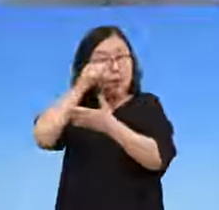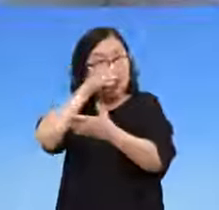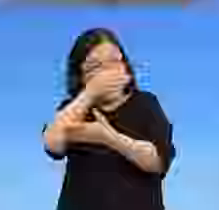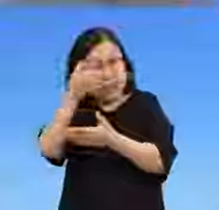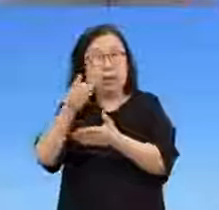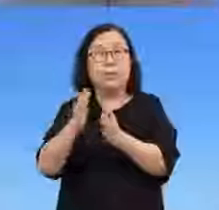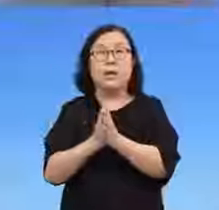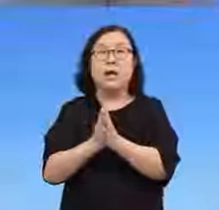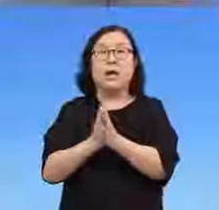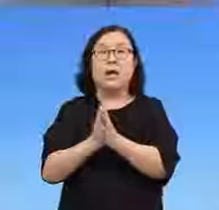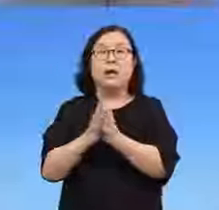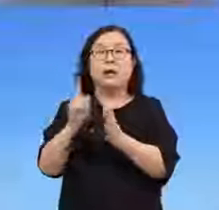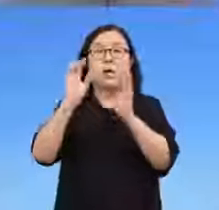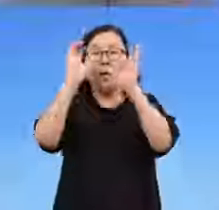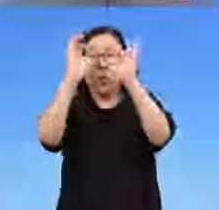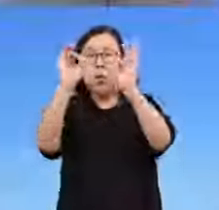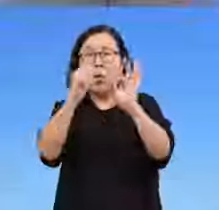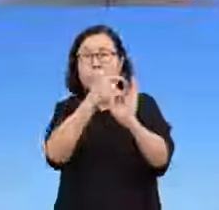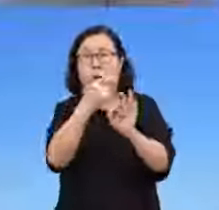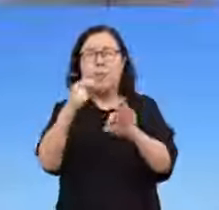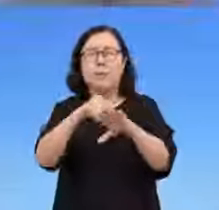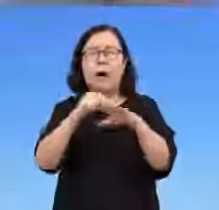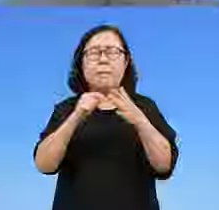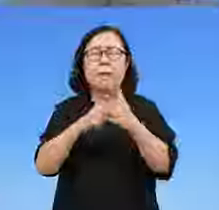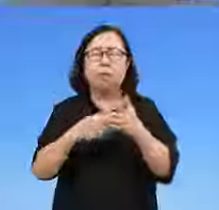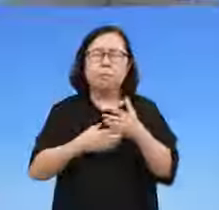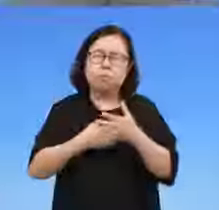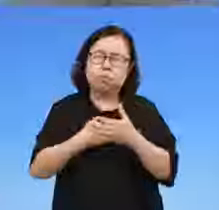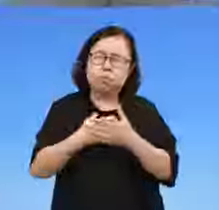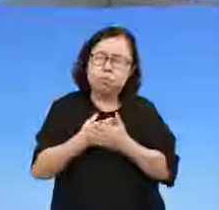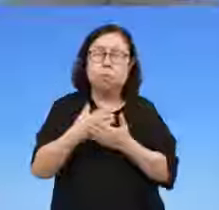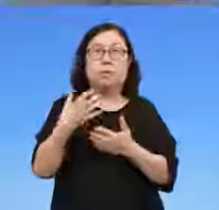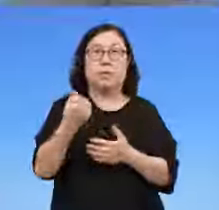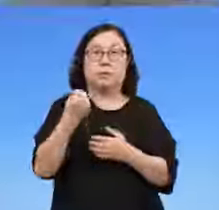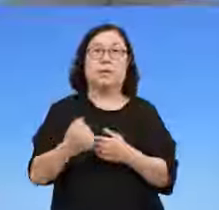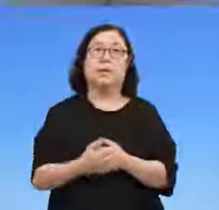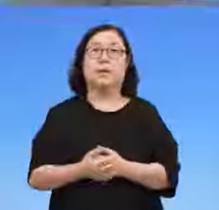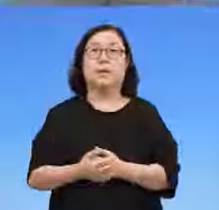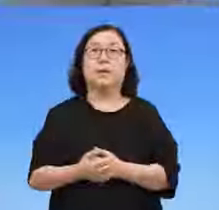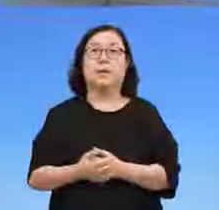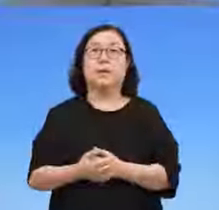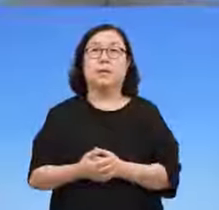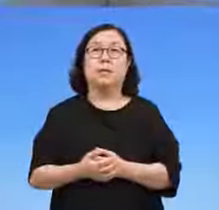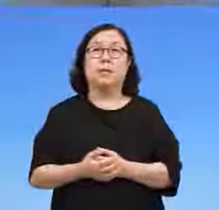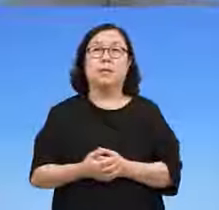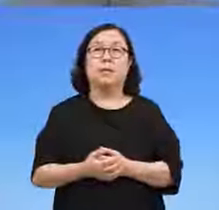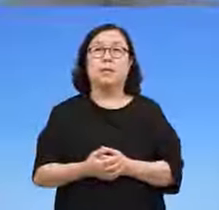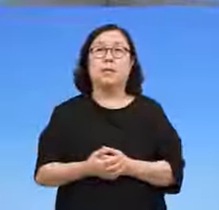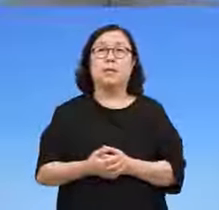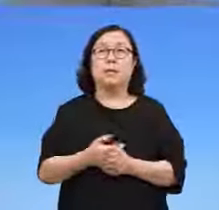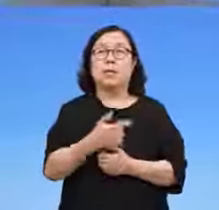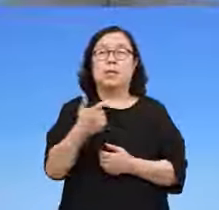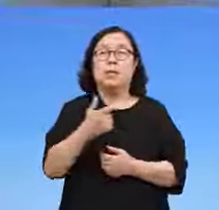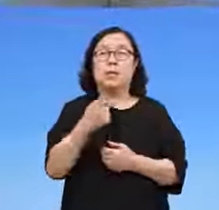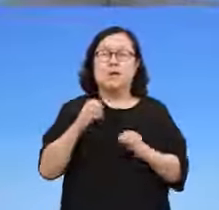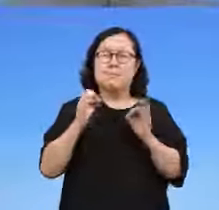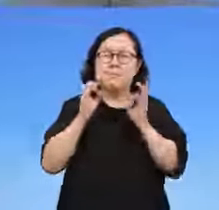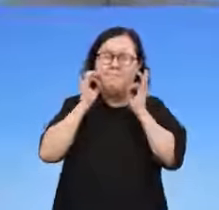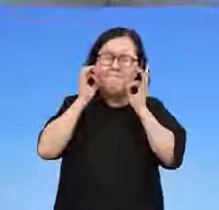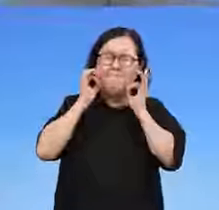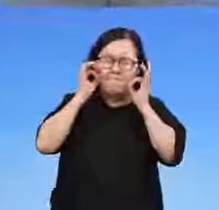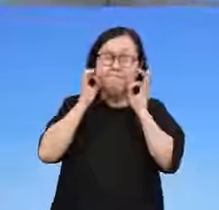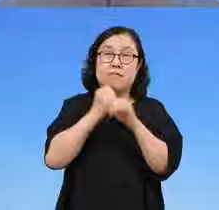제게 보여줬는데 제가 정말 마음이 뜨겁고 눈시울이 붉어졌습니다. 왜냐 하니까요, 정말